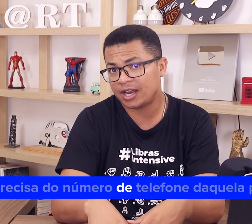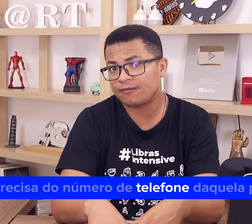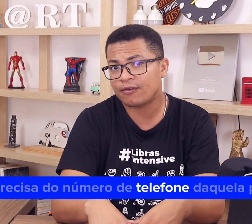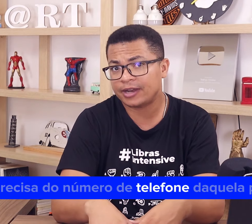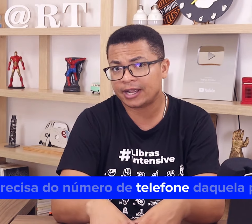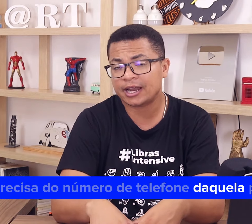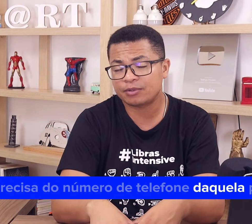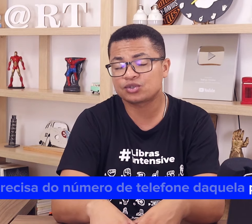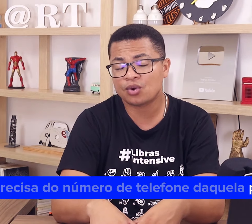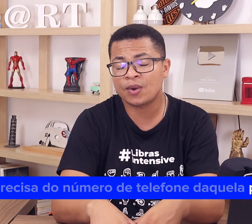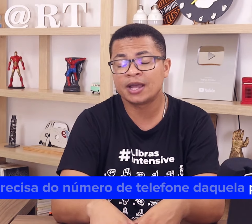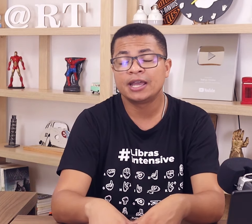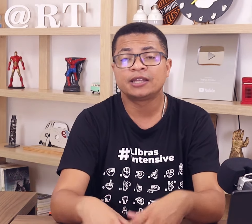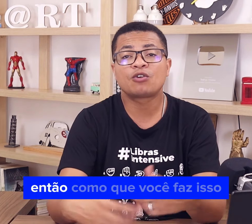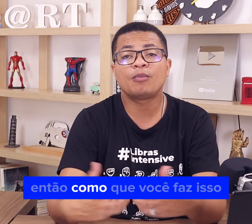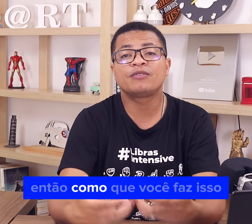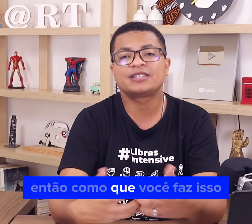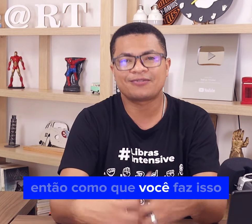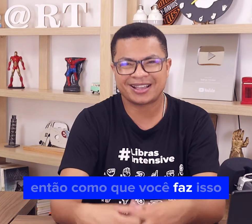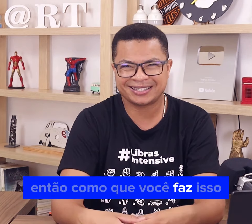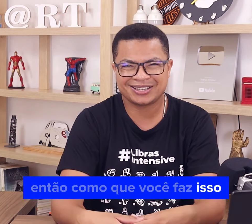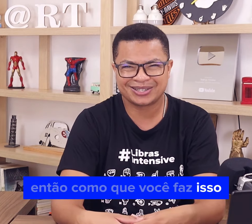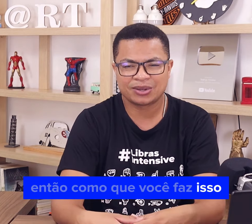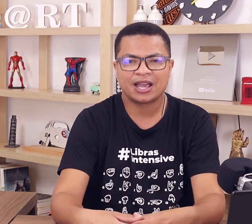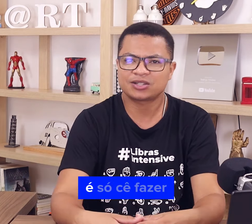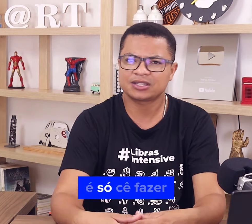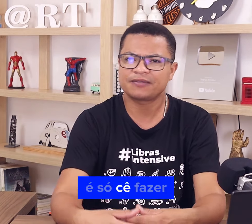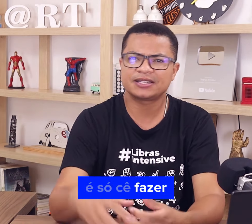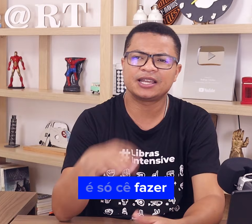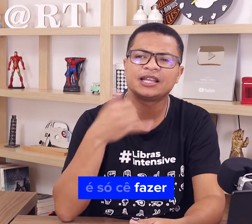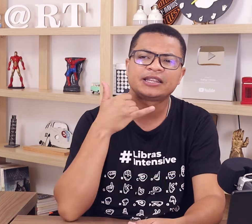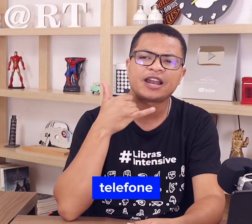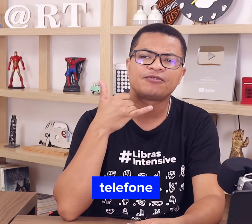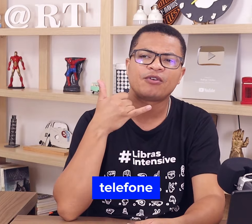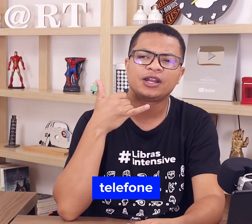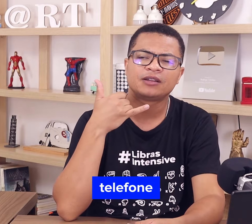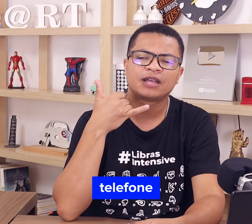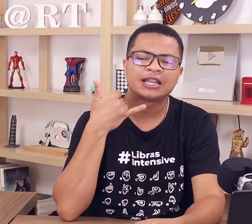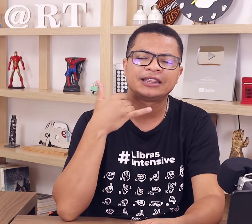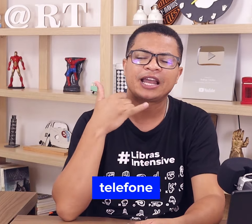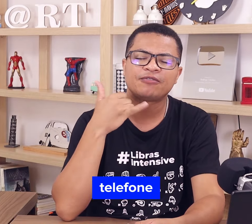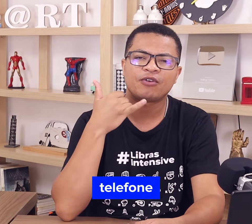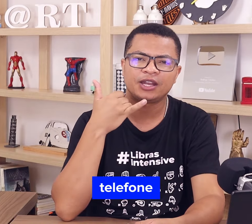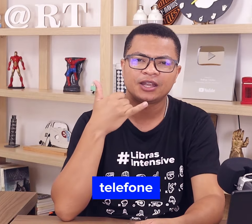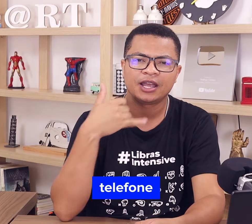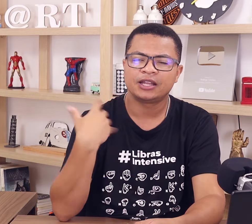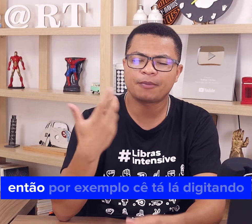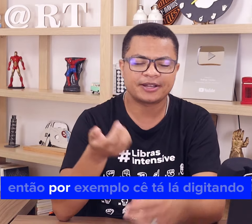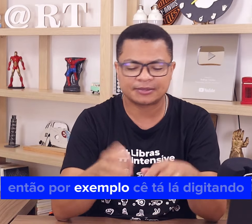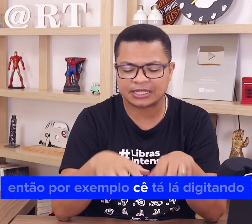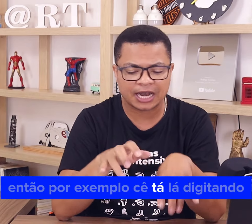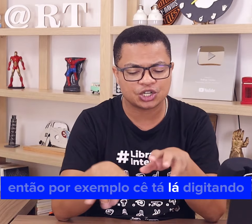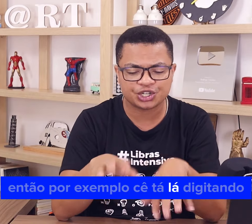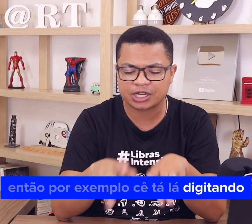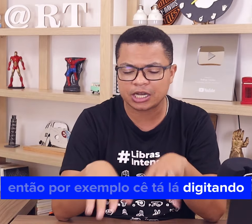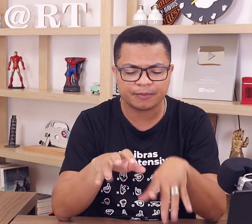telefone daquela pessoa. Então, como que você faz isso? É só você fazer. Telefone. Telefone. Então, por exemplo, você tá lá digitando,